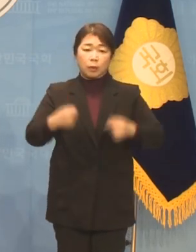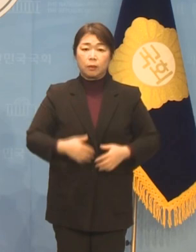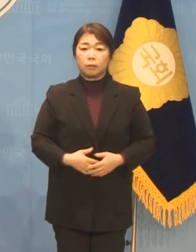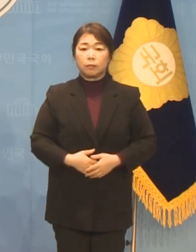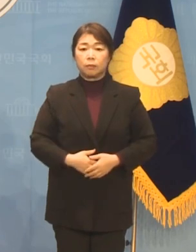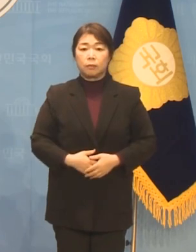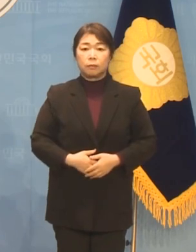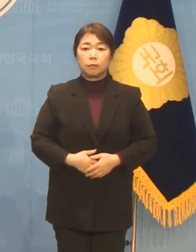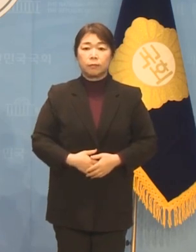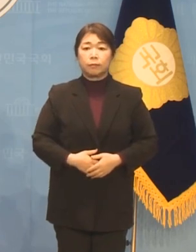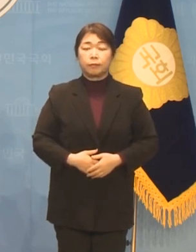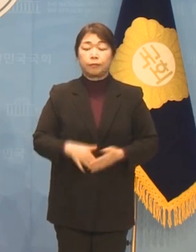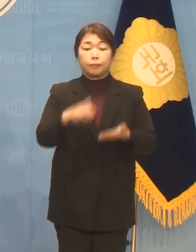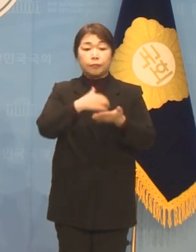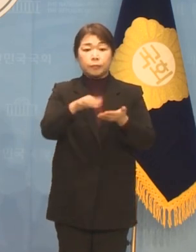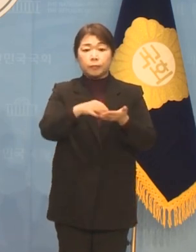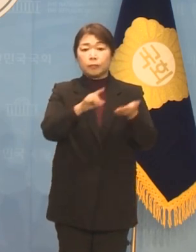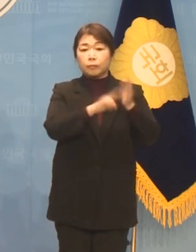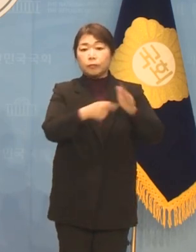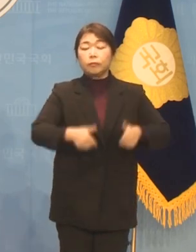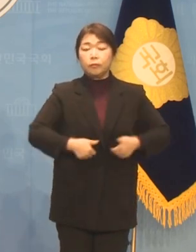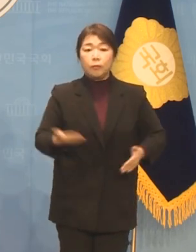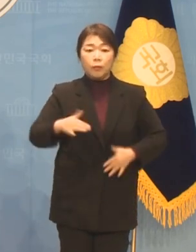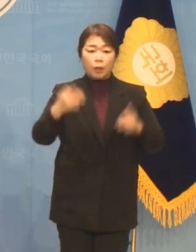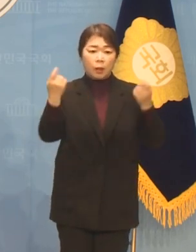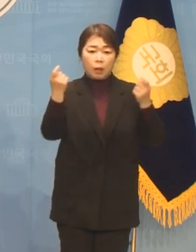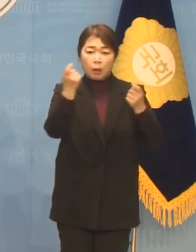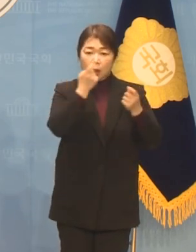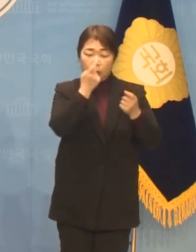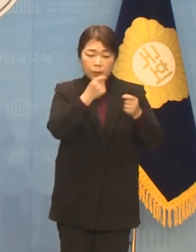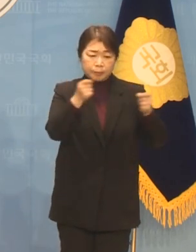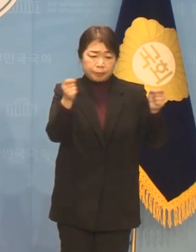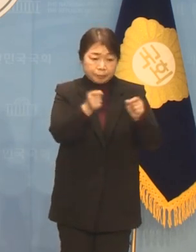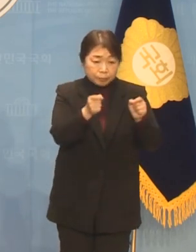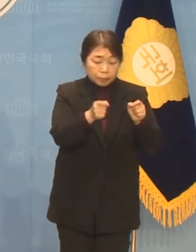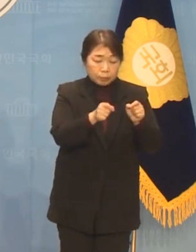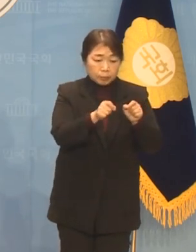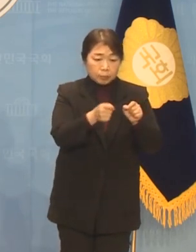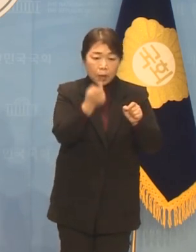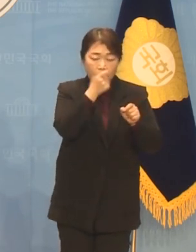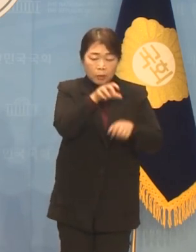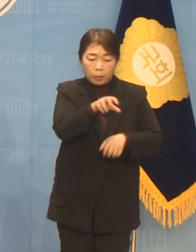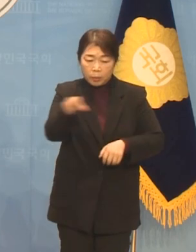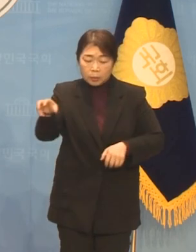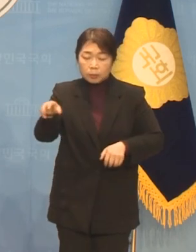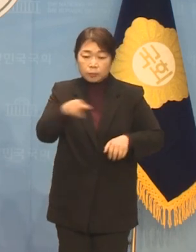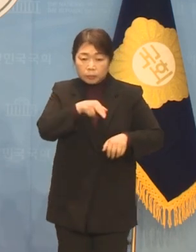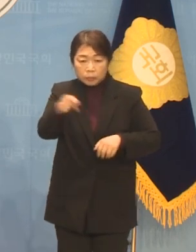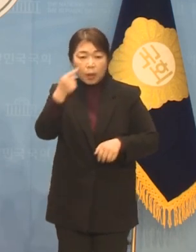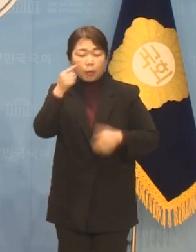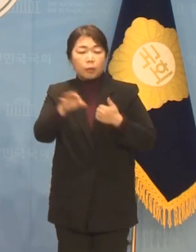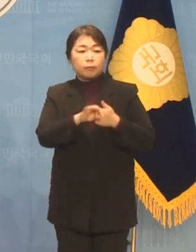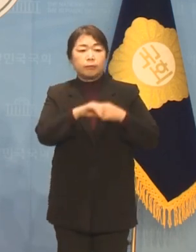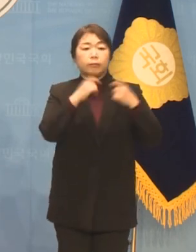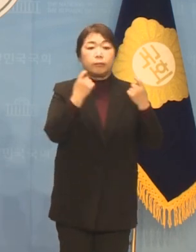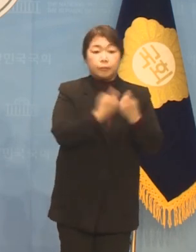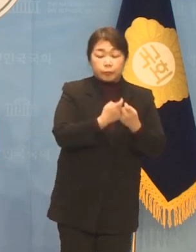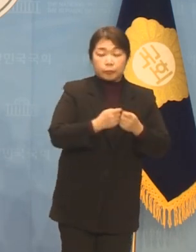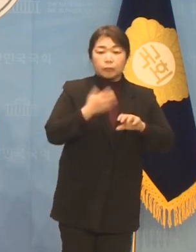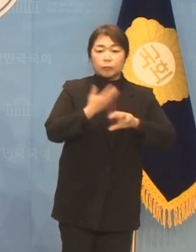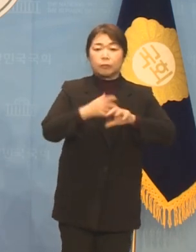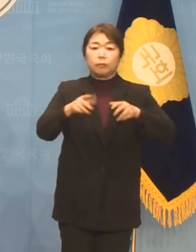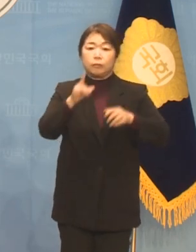통계까지 들먹이지 않고 학원이 밀집한 거리를 단 몇 분만 걸어도 자사고, 외고, 국제고